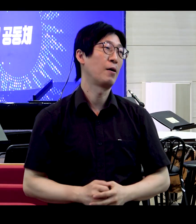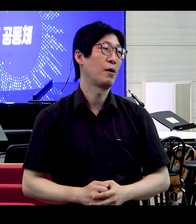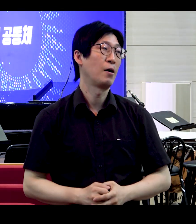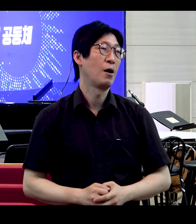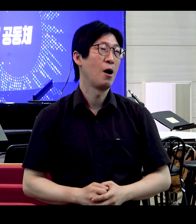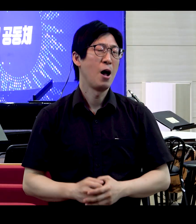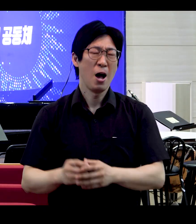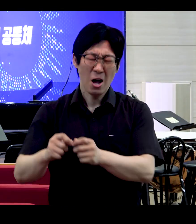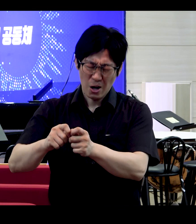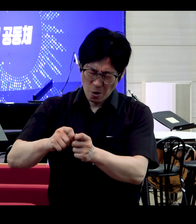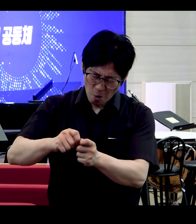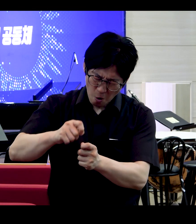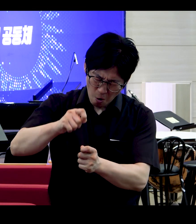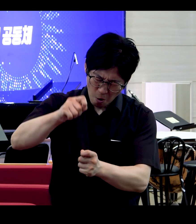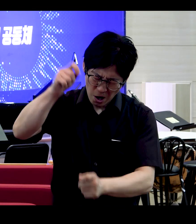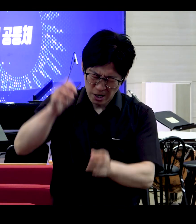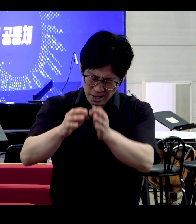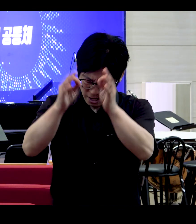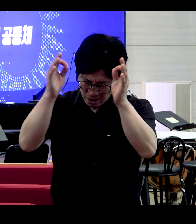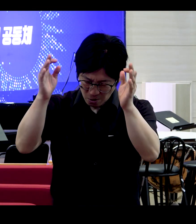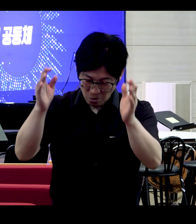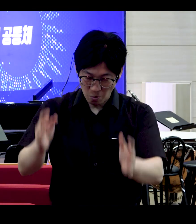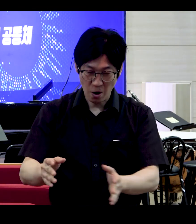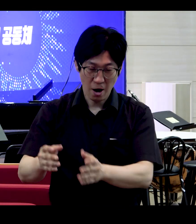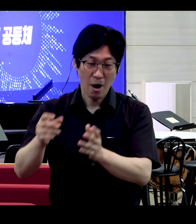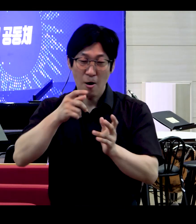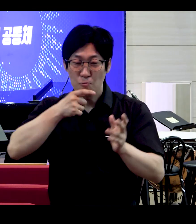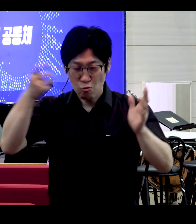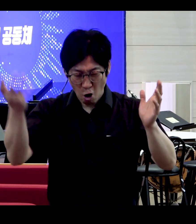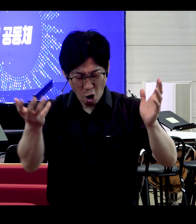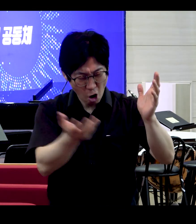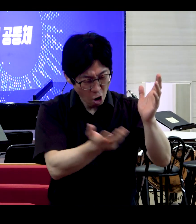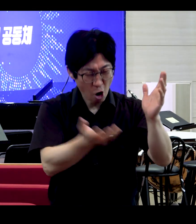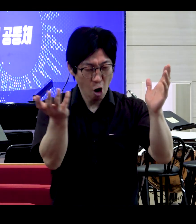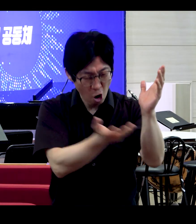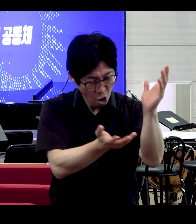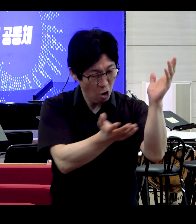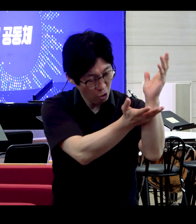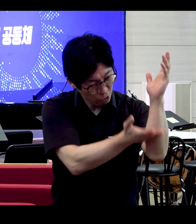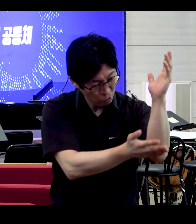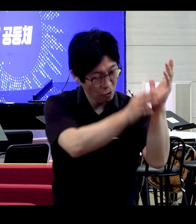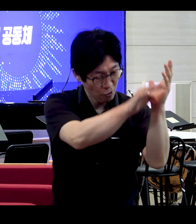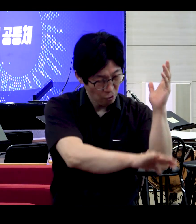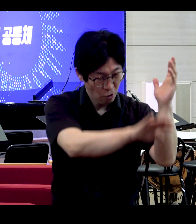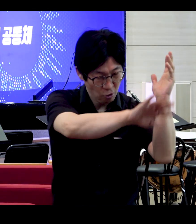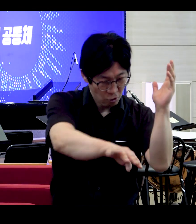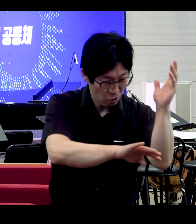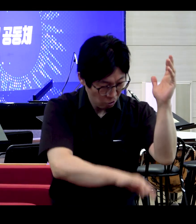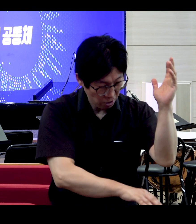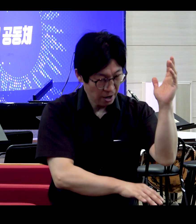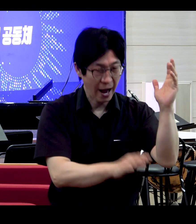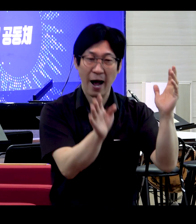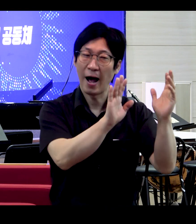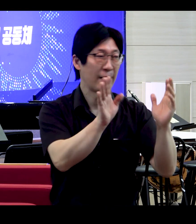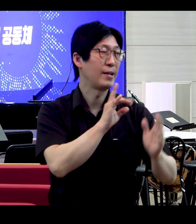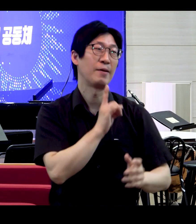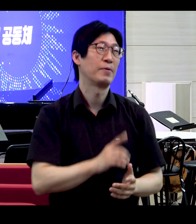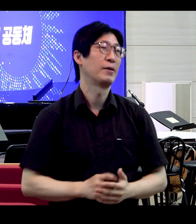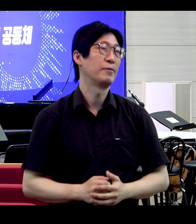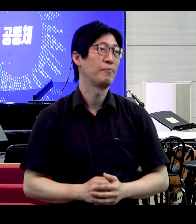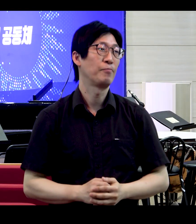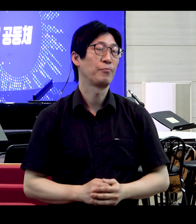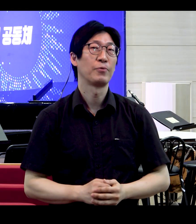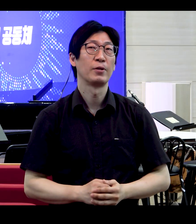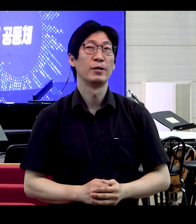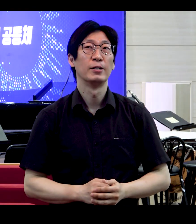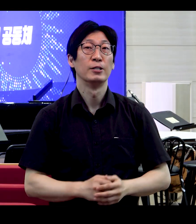오랫동안 강물이 흘러 침식하면 그런 식의 계곡이 만들어지지 않는다는 거예요. 그리고 더 우선 설명이 안 되는 게 뭐냐?